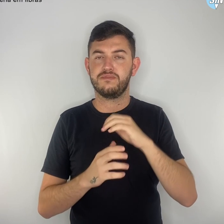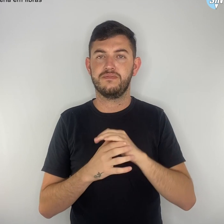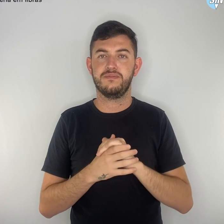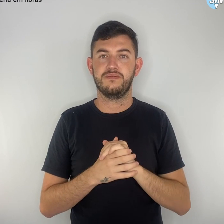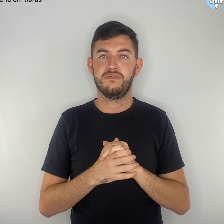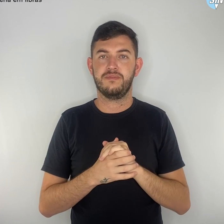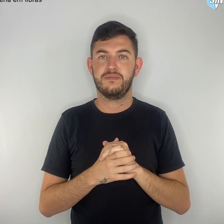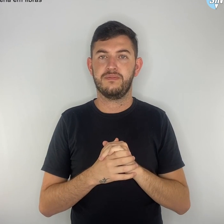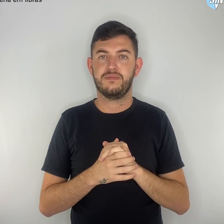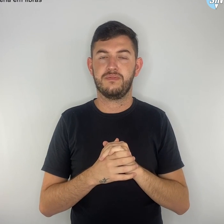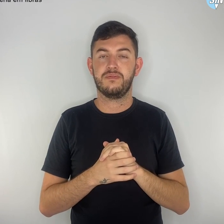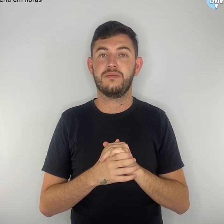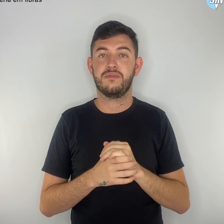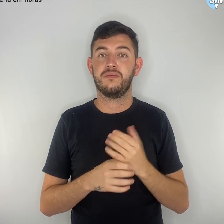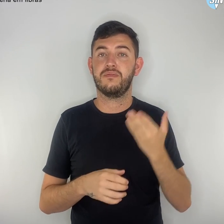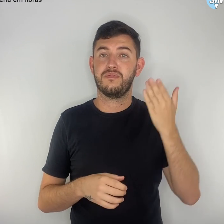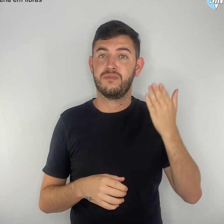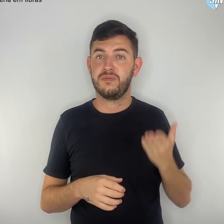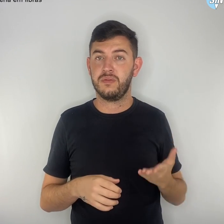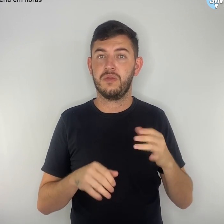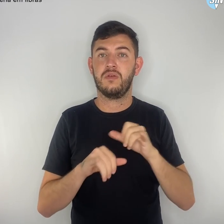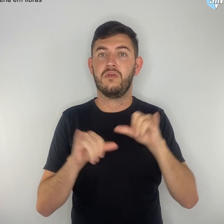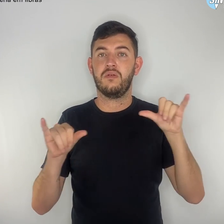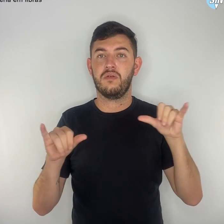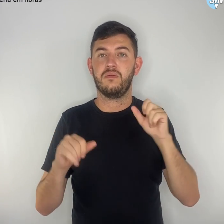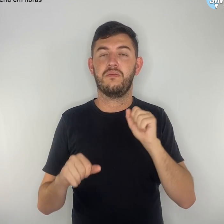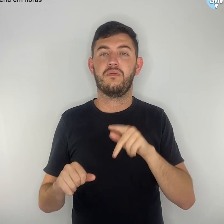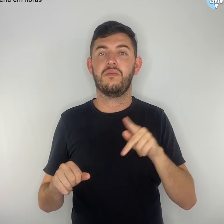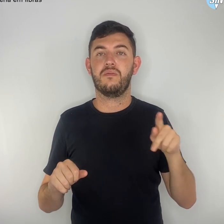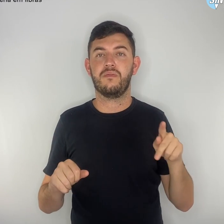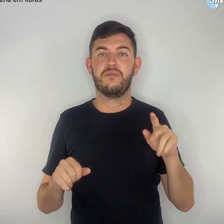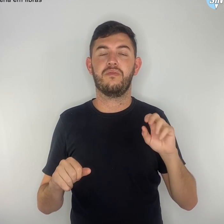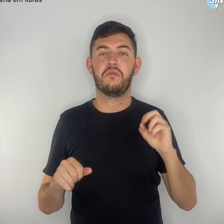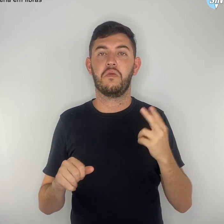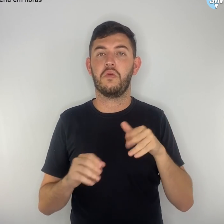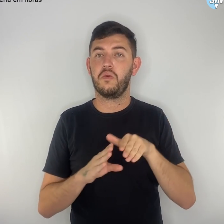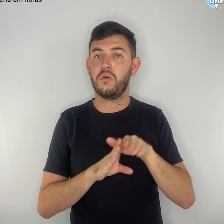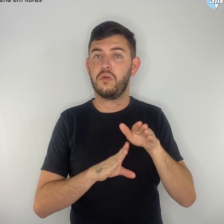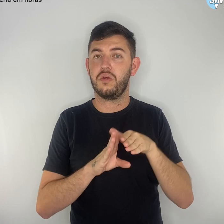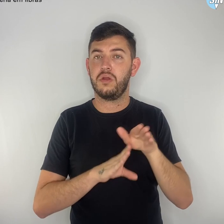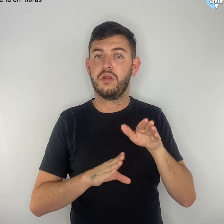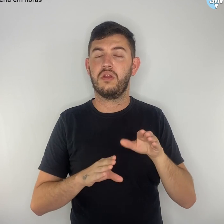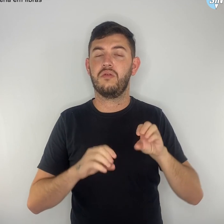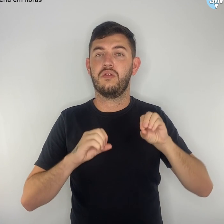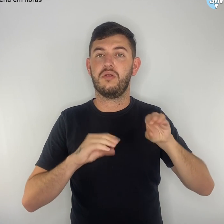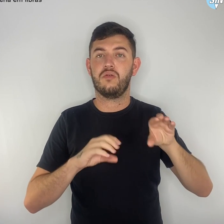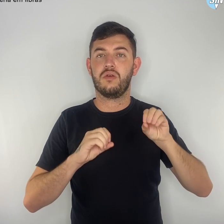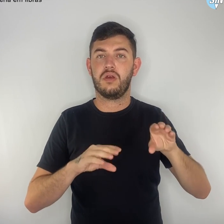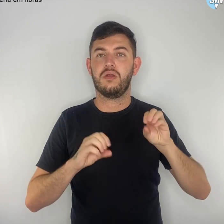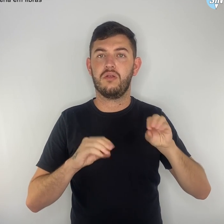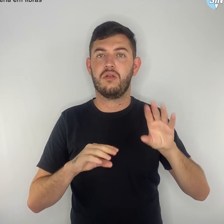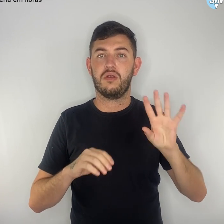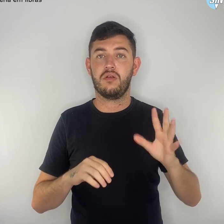informa que o professor ou orientador educacional que esteja nessa situação, com filho